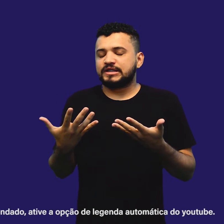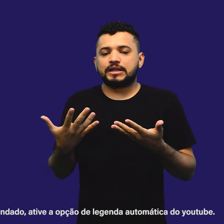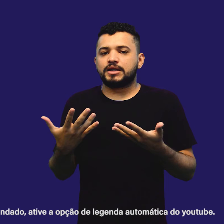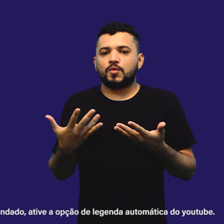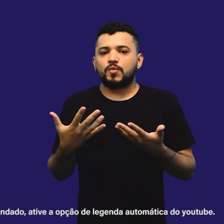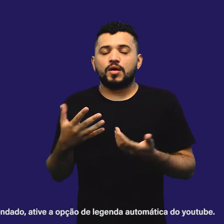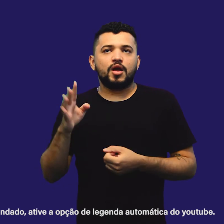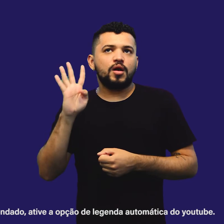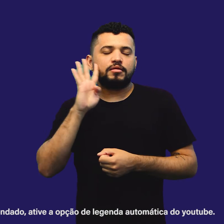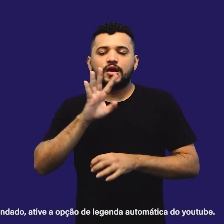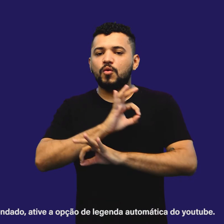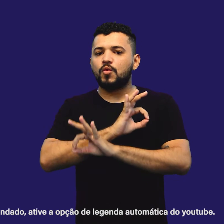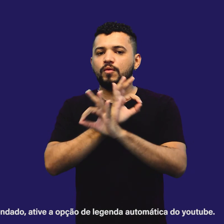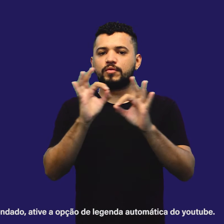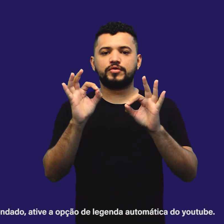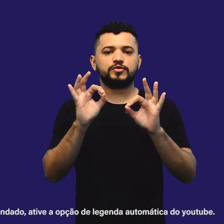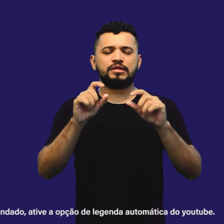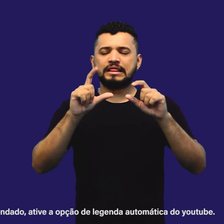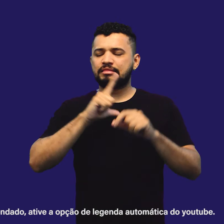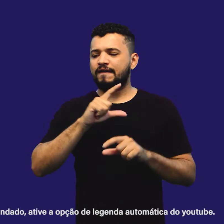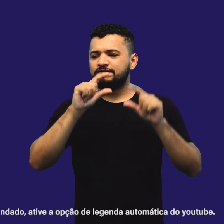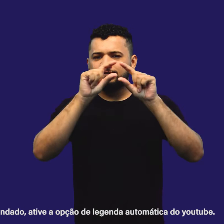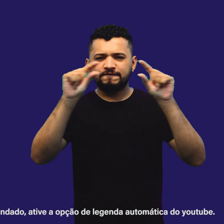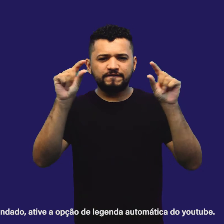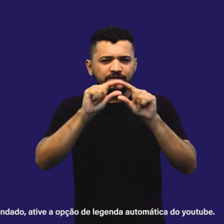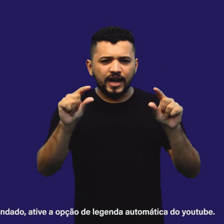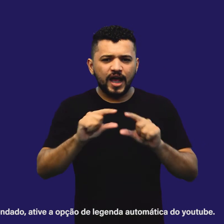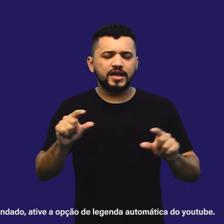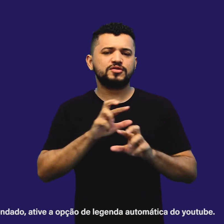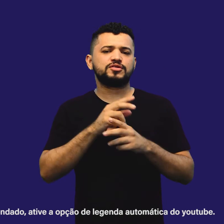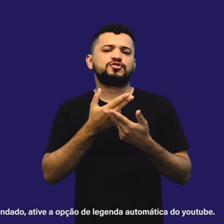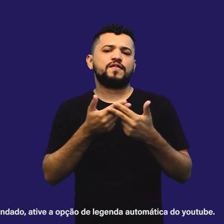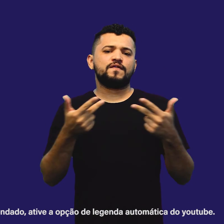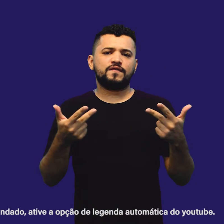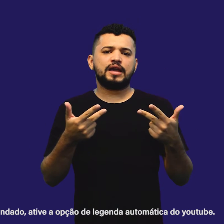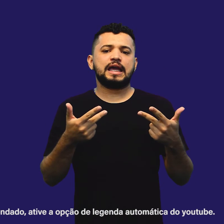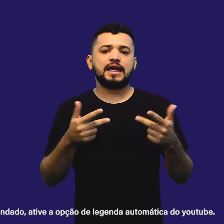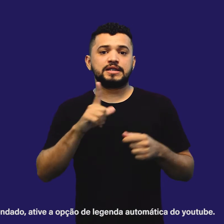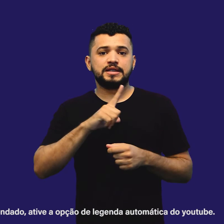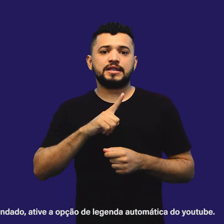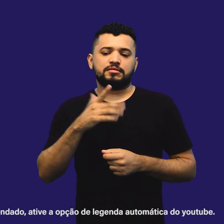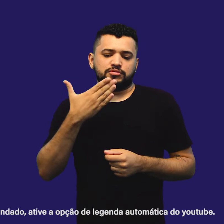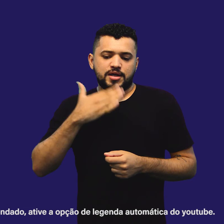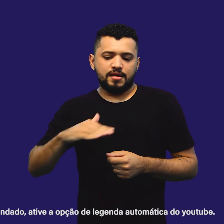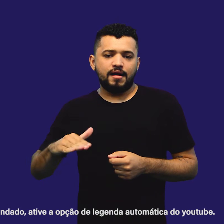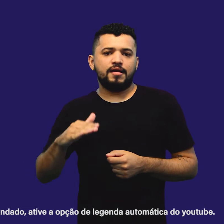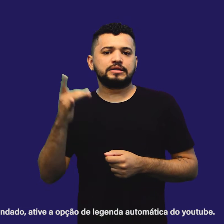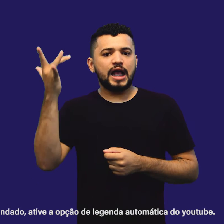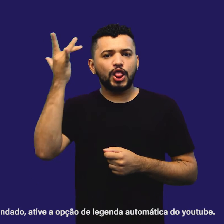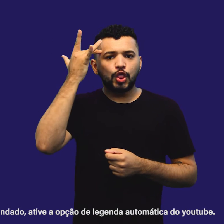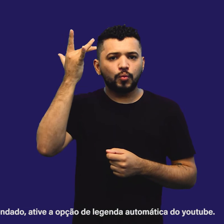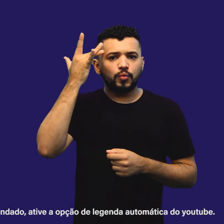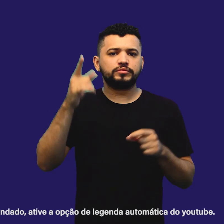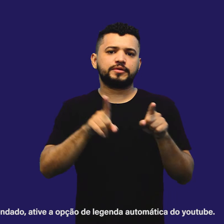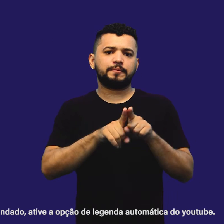assim, tão bonita, que vem desde crianças, tanto adultos, mais do que as frases e as